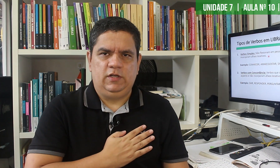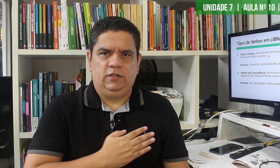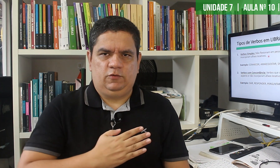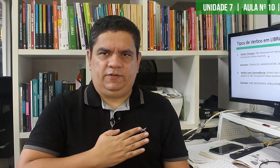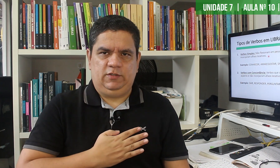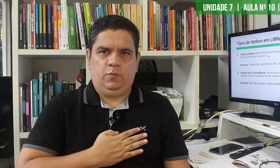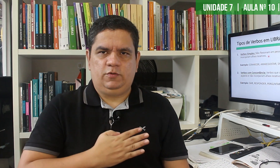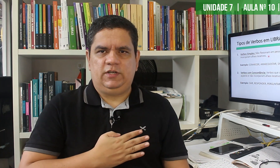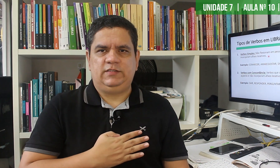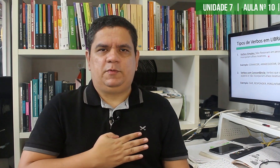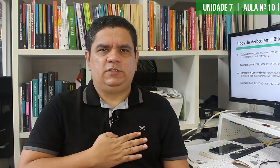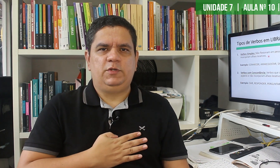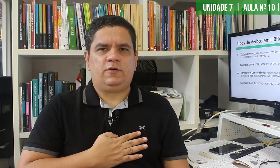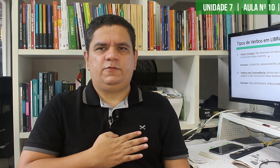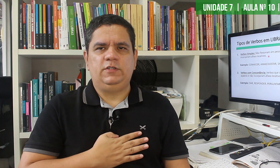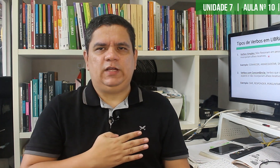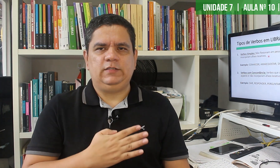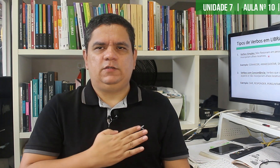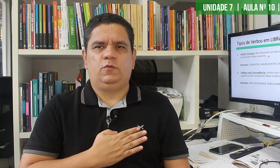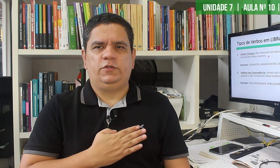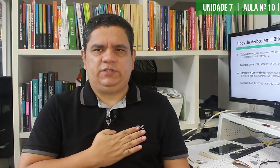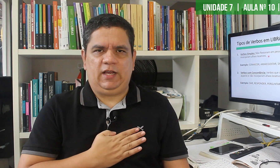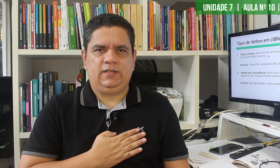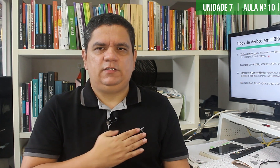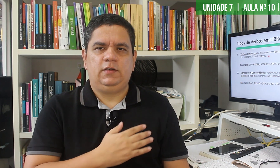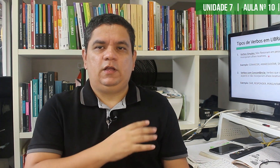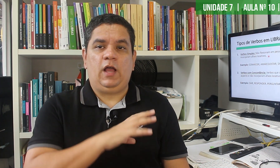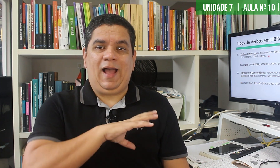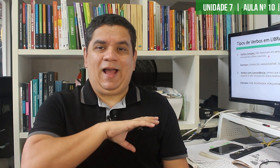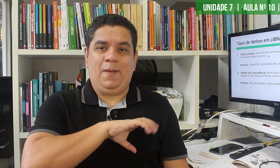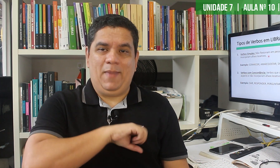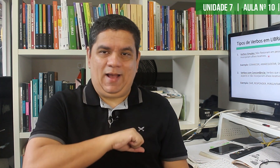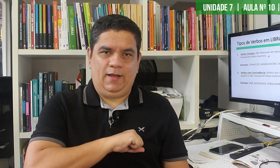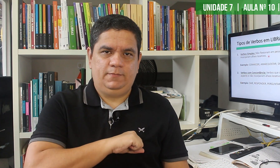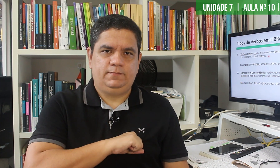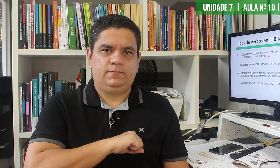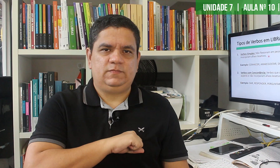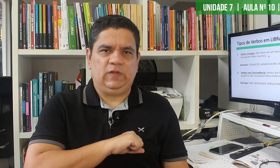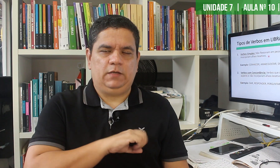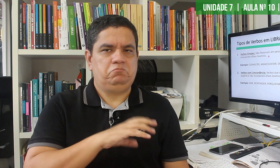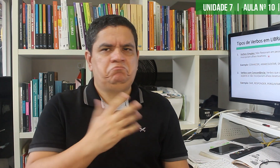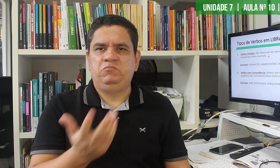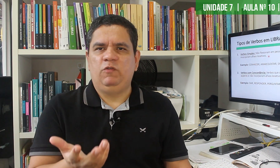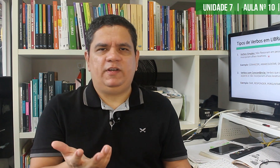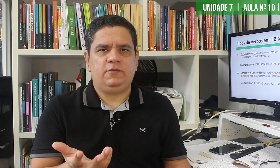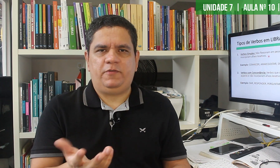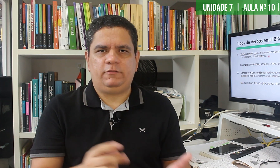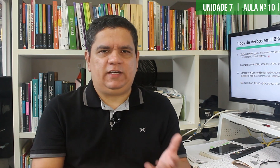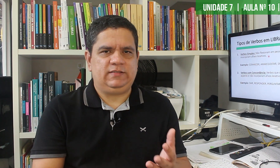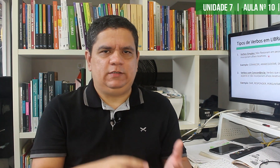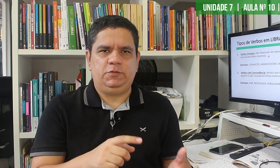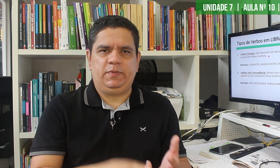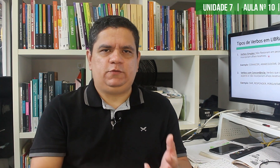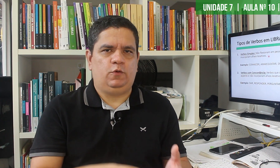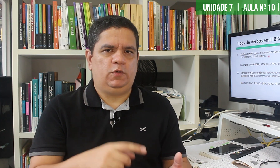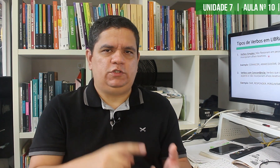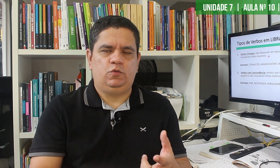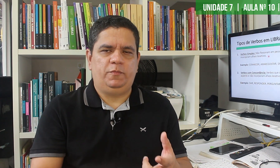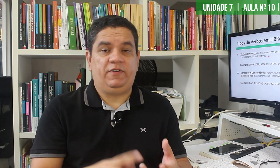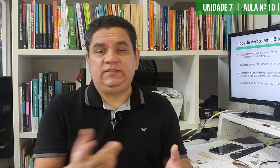Estou fazendo um pouco de lado por causa do microfone, tá? Então, gostar, amar, tá? Não vai sofrer alteração de pessoa, de número, flexão